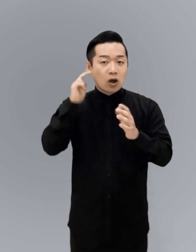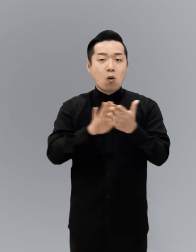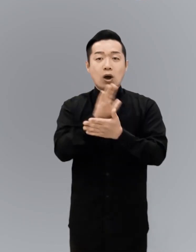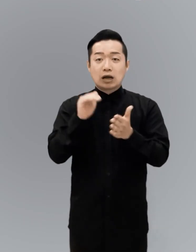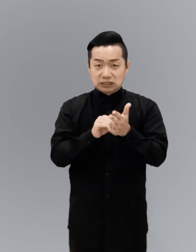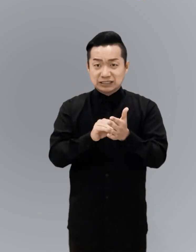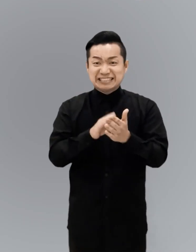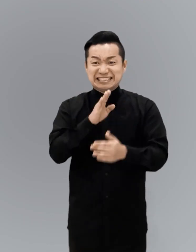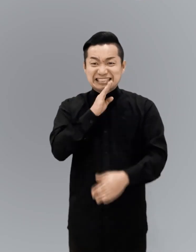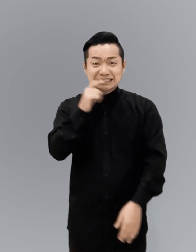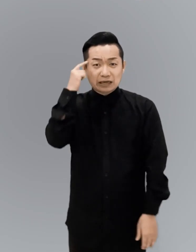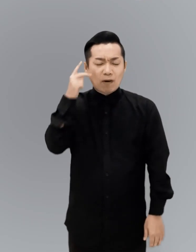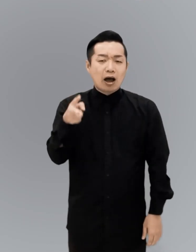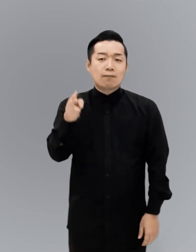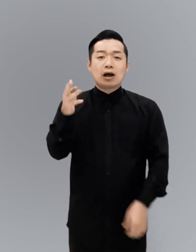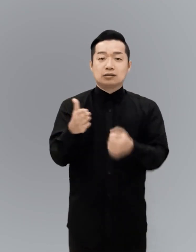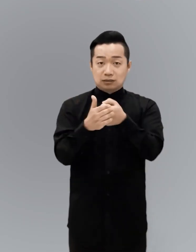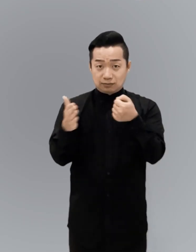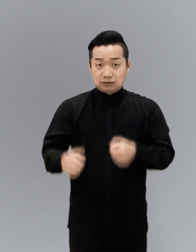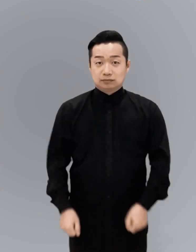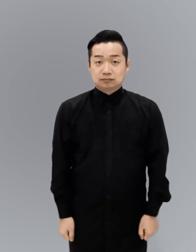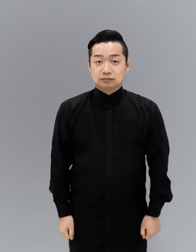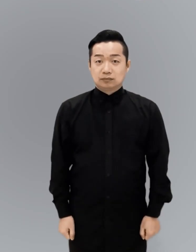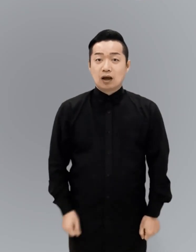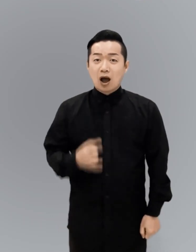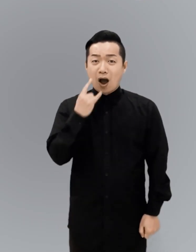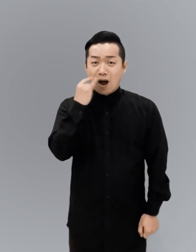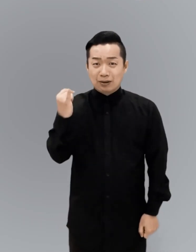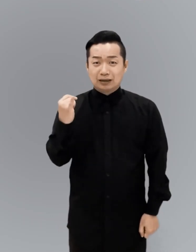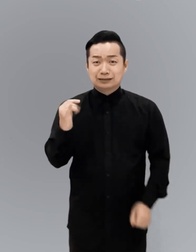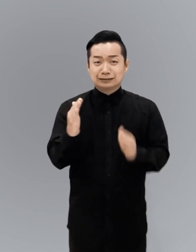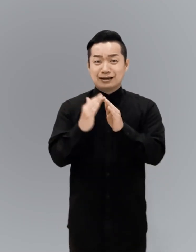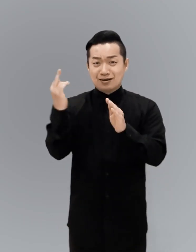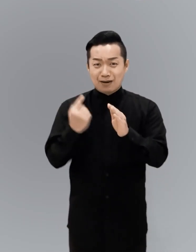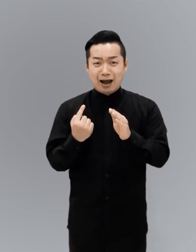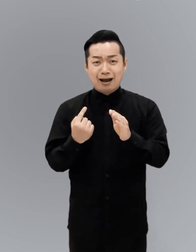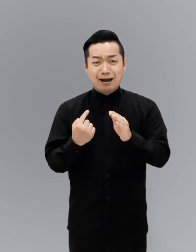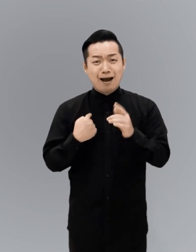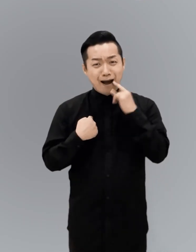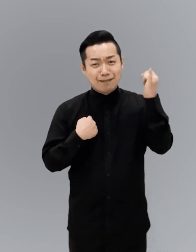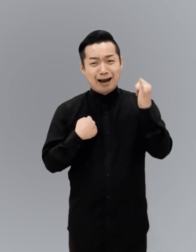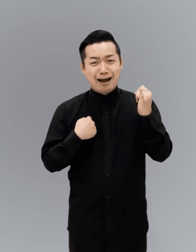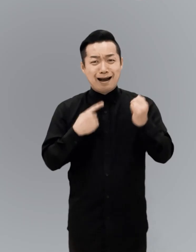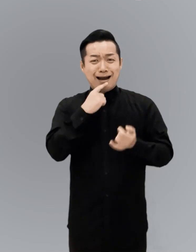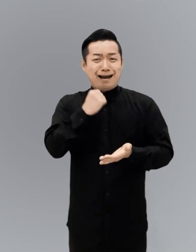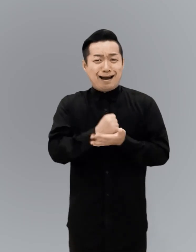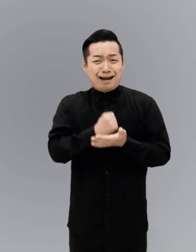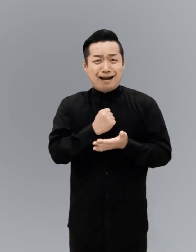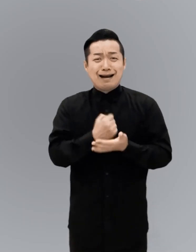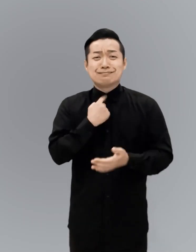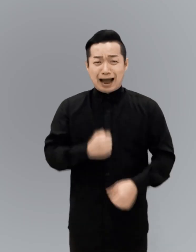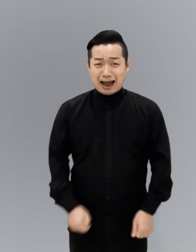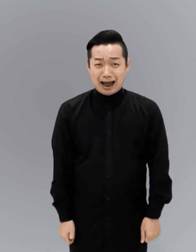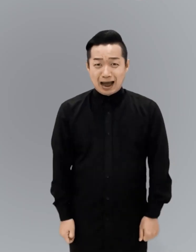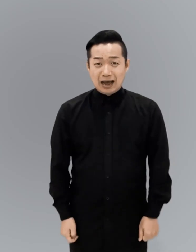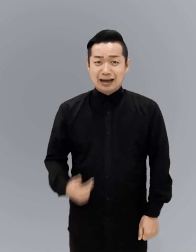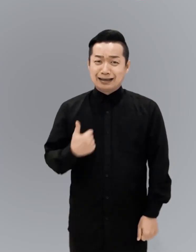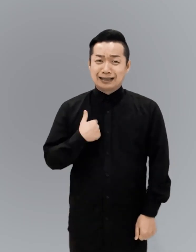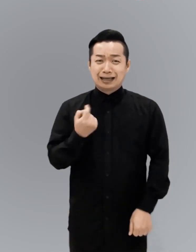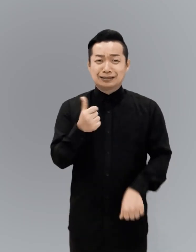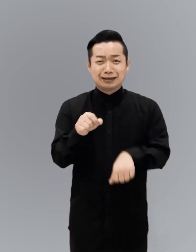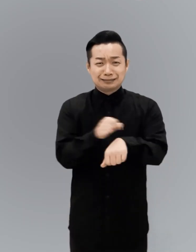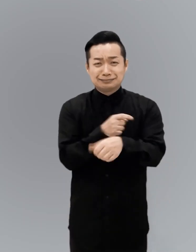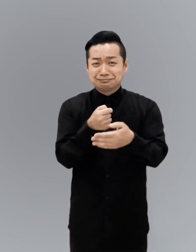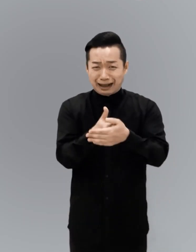미용실 놀이를 하고 진짜로 머리를 잘라줘서 그 엄마들이 집에 와서 저희 엄마한테 막 뭐라고 하시기도 하고